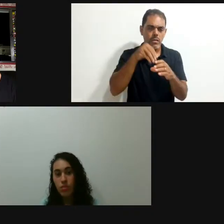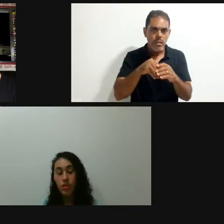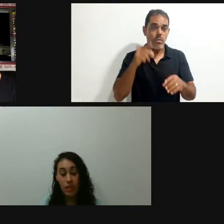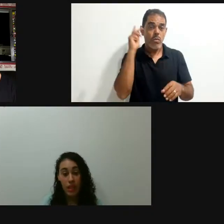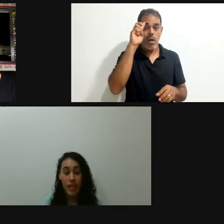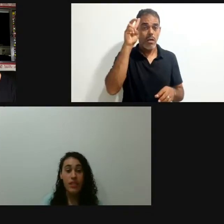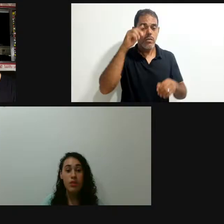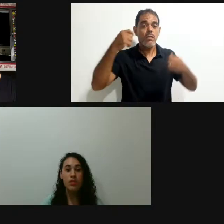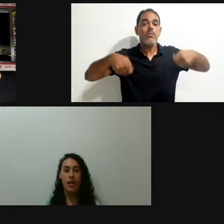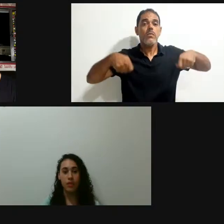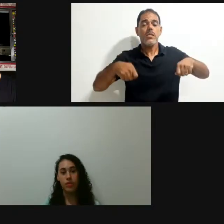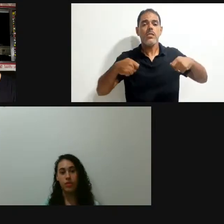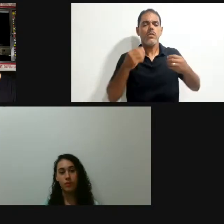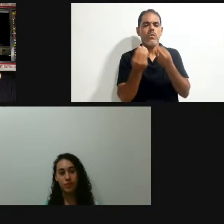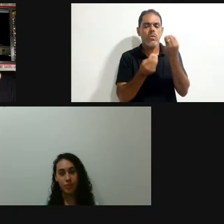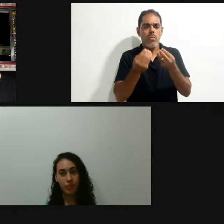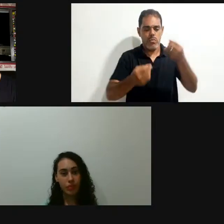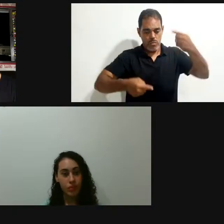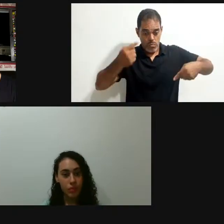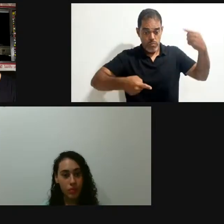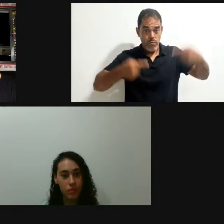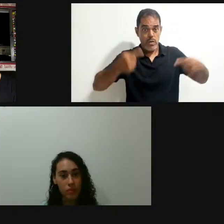raças, os cães e os gatos.